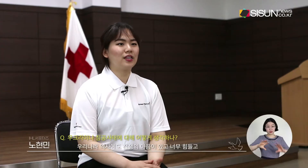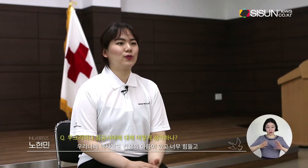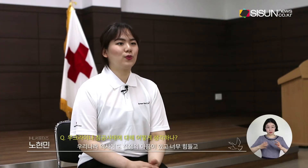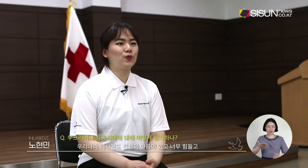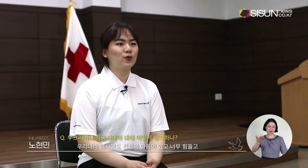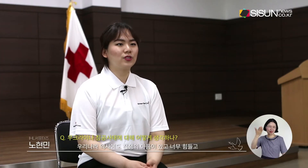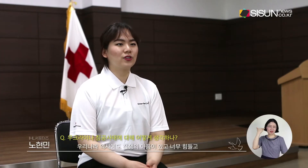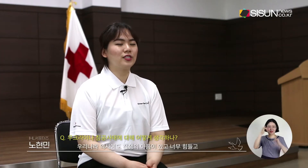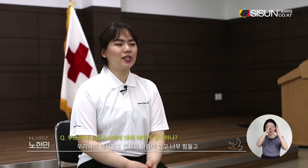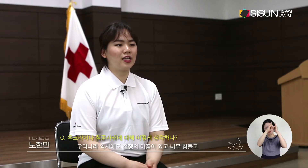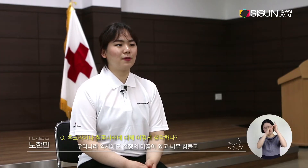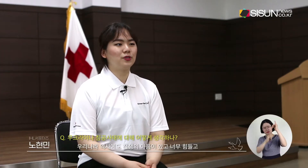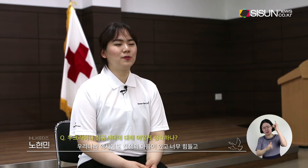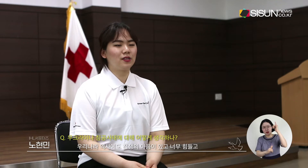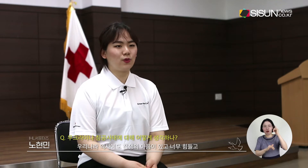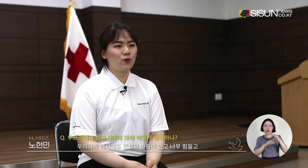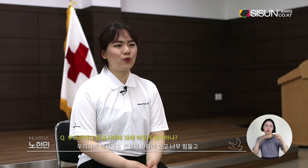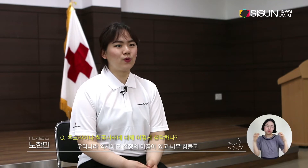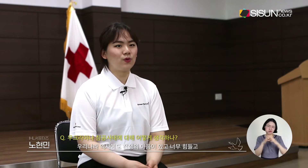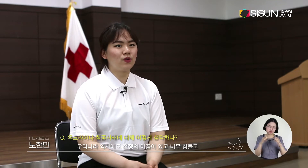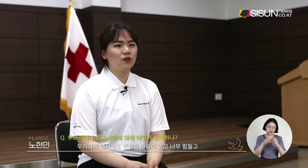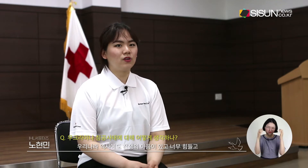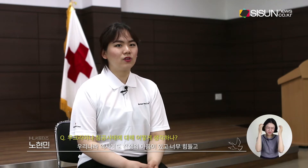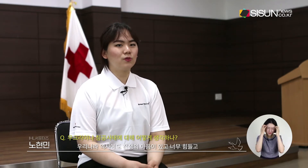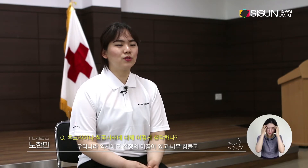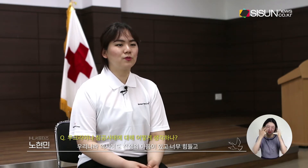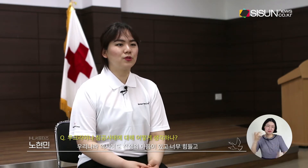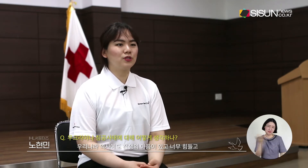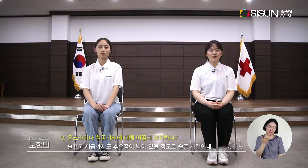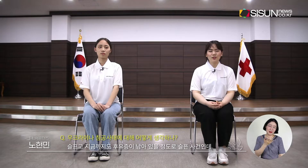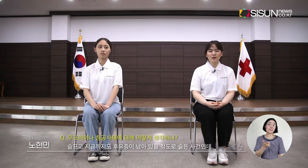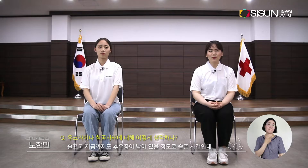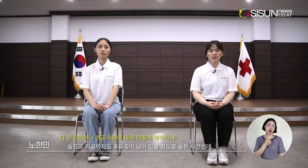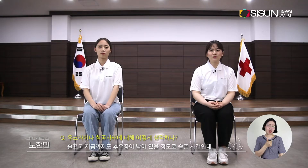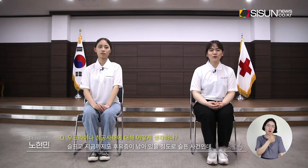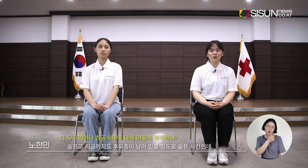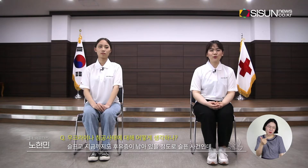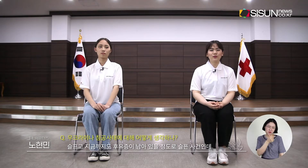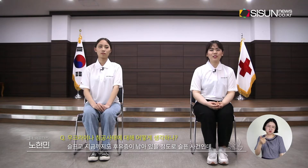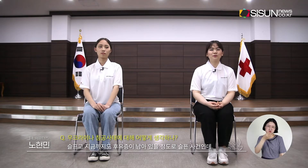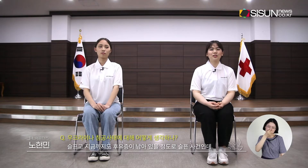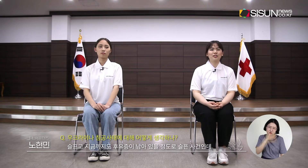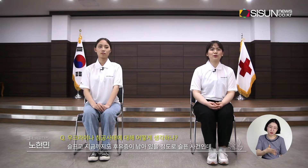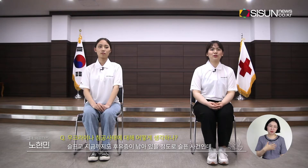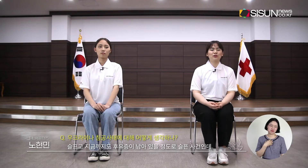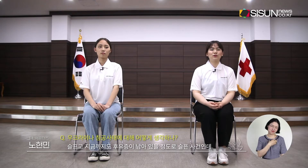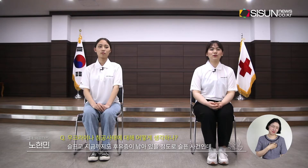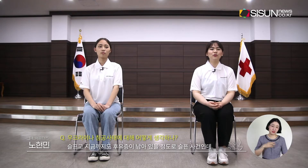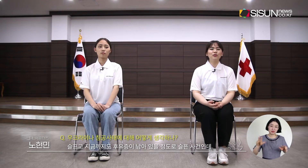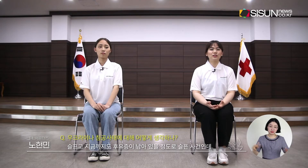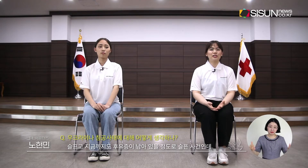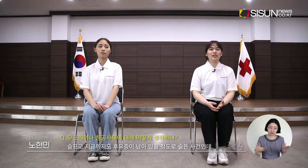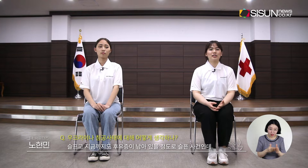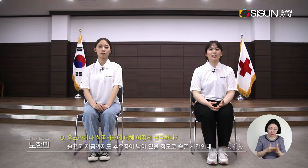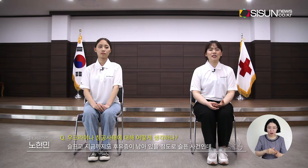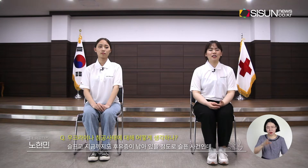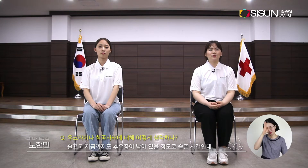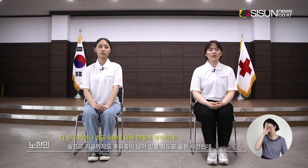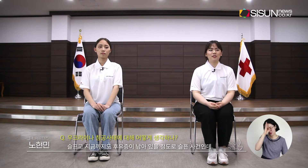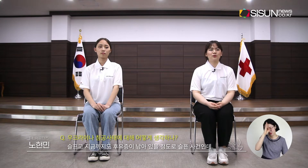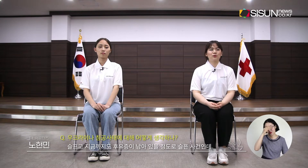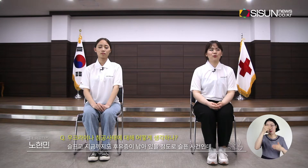우리나라 역사에도 전쟁의 아픔이 있고 너무너무 힘들고 슬프고 지금까지도 그런